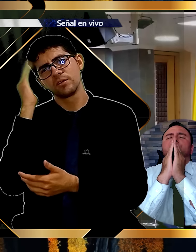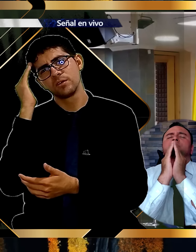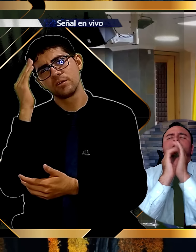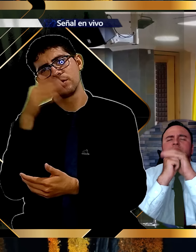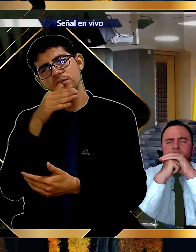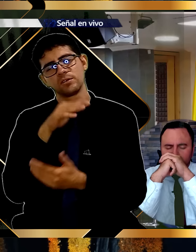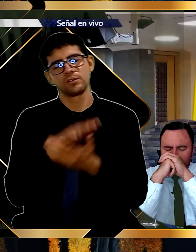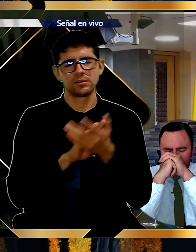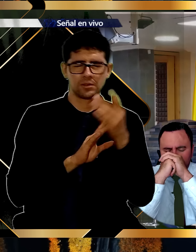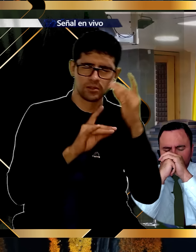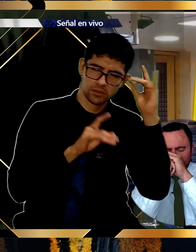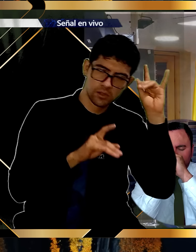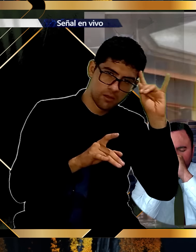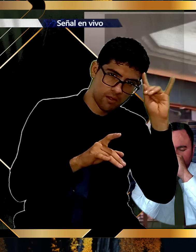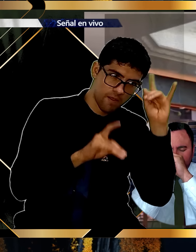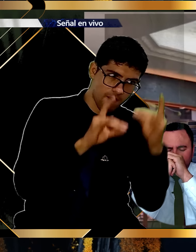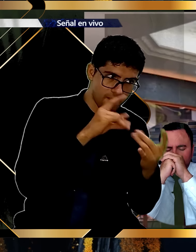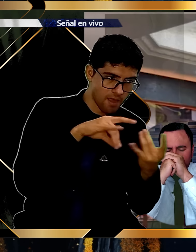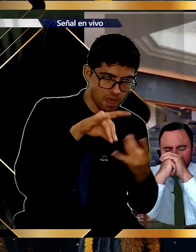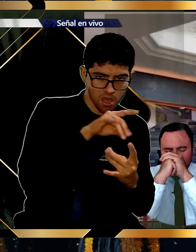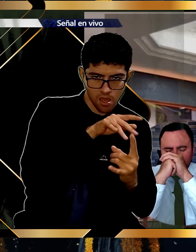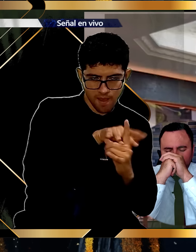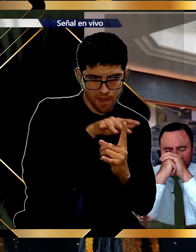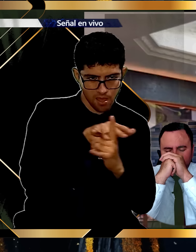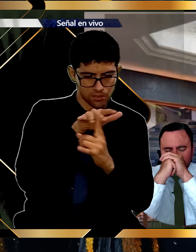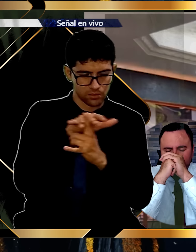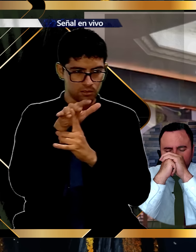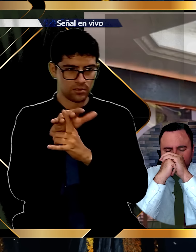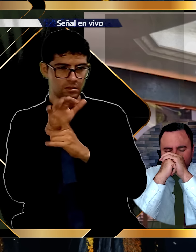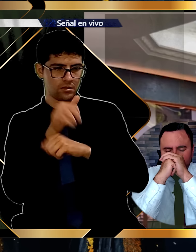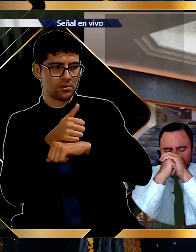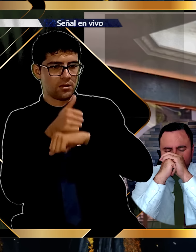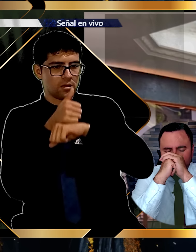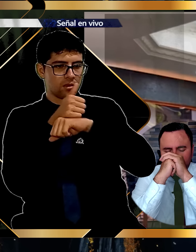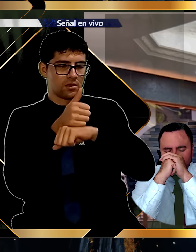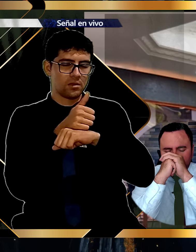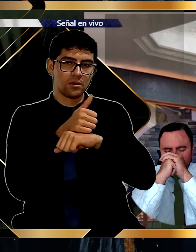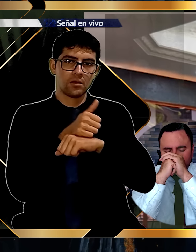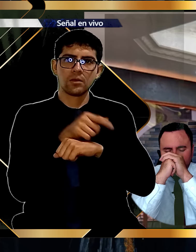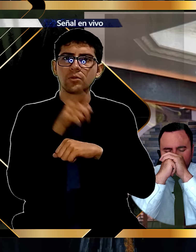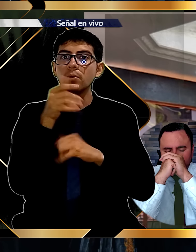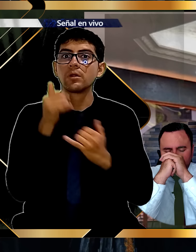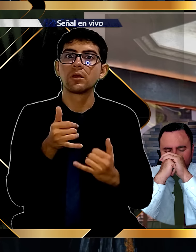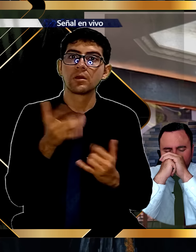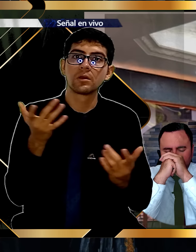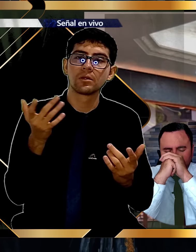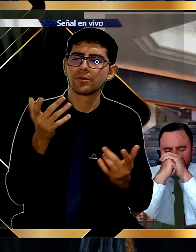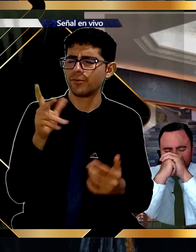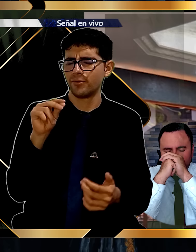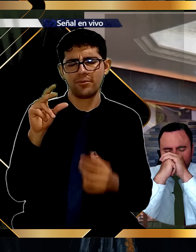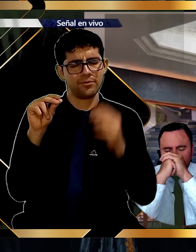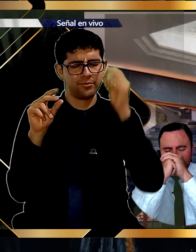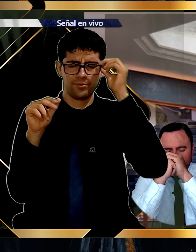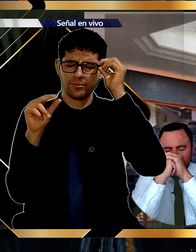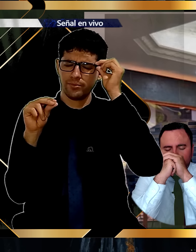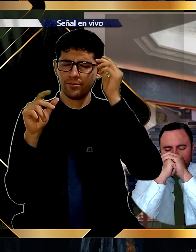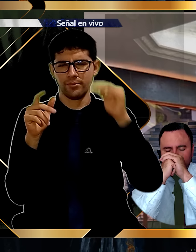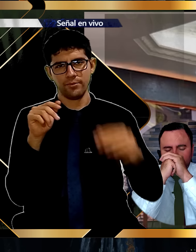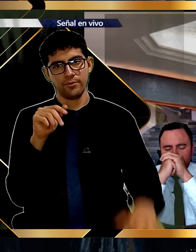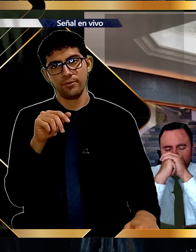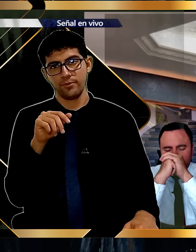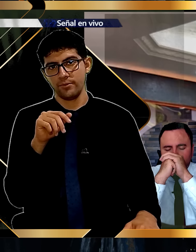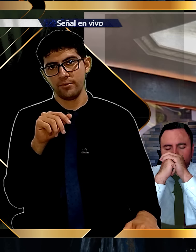Ah, no, es que va a hacer cosas malas. Y a los que se queden, tú te piensas quedar. Porque yo no pienso quedarme. Que le